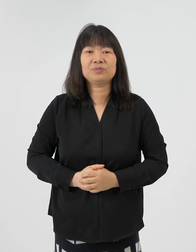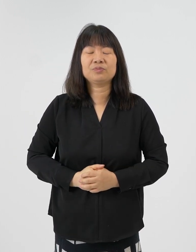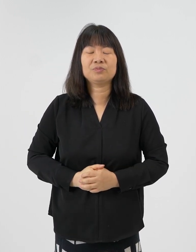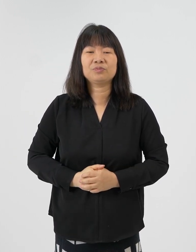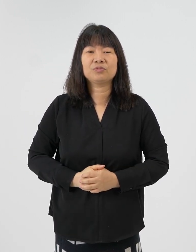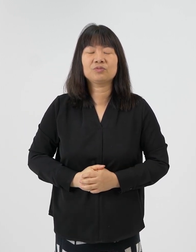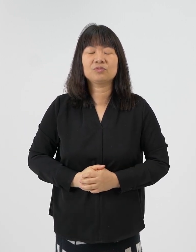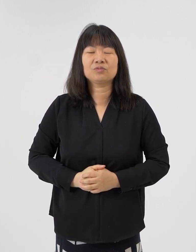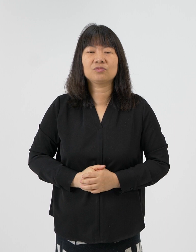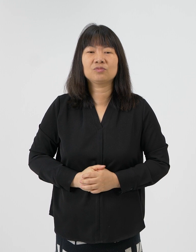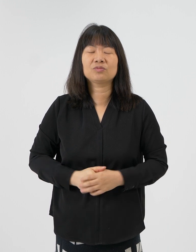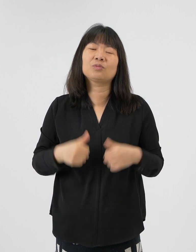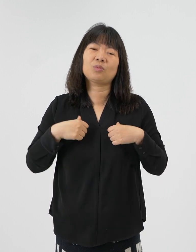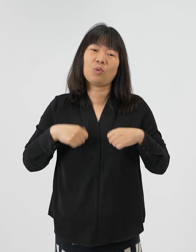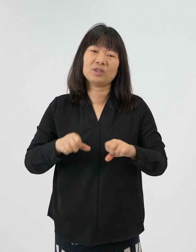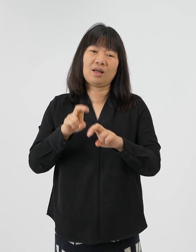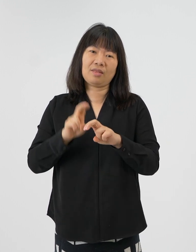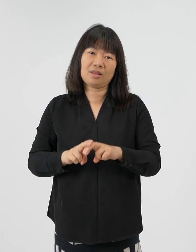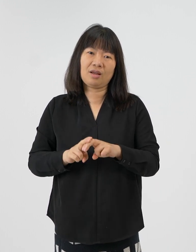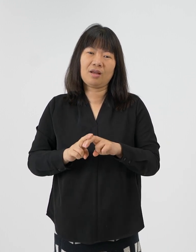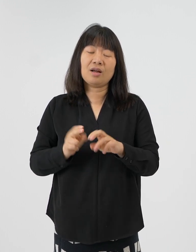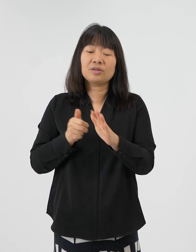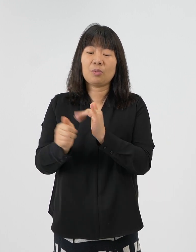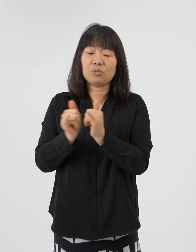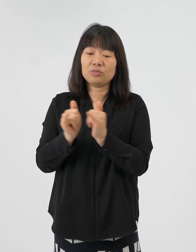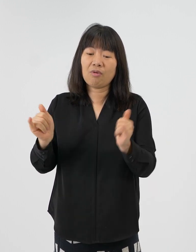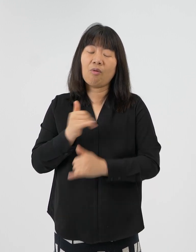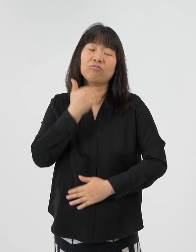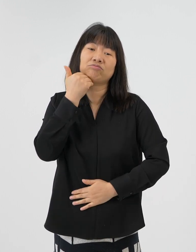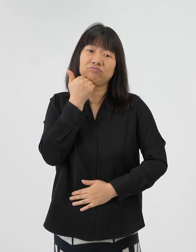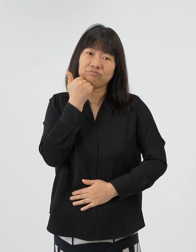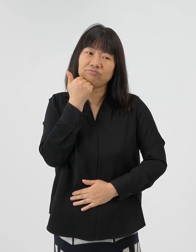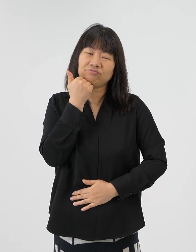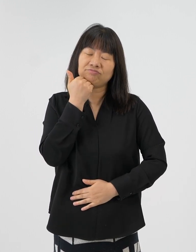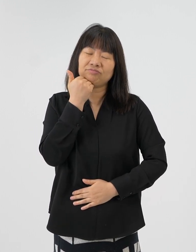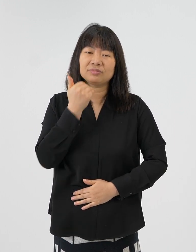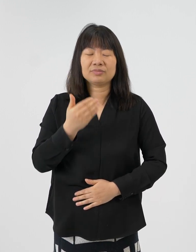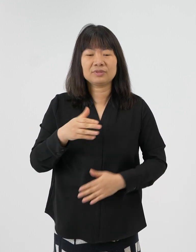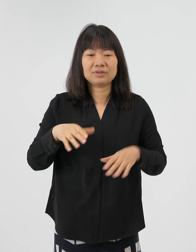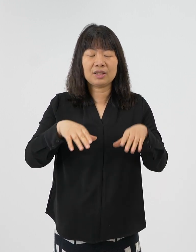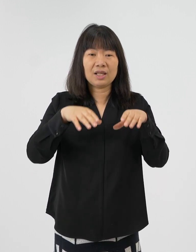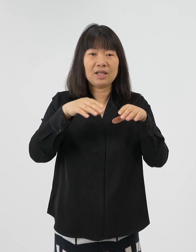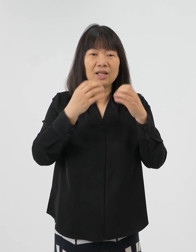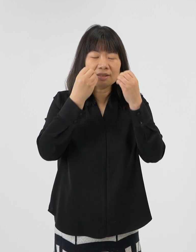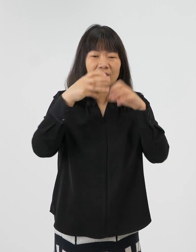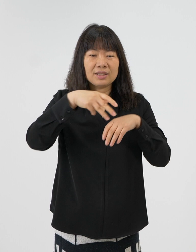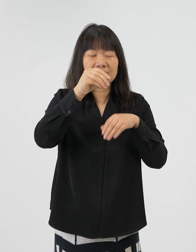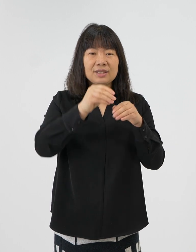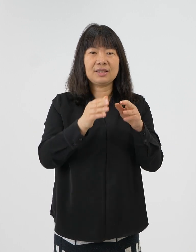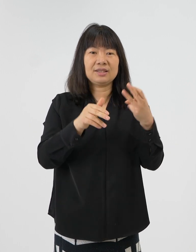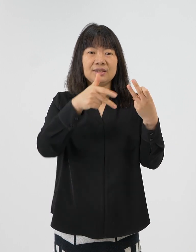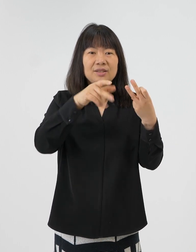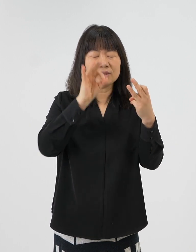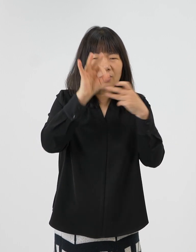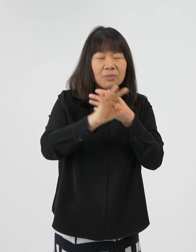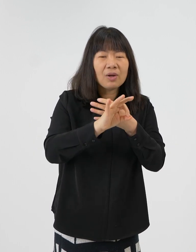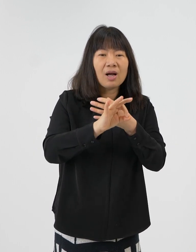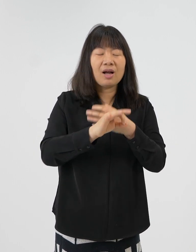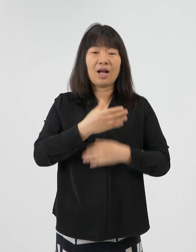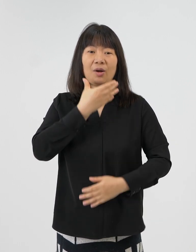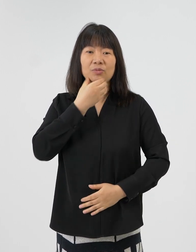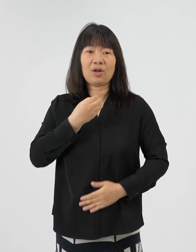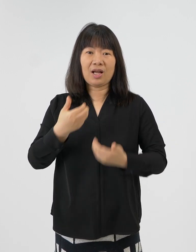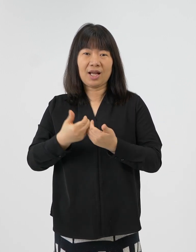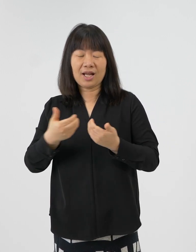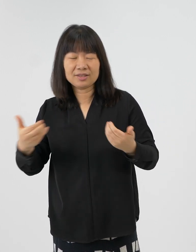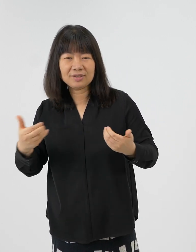거기에 주저앉게 되죠. 이 대표적인 인물이 있어요. 창세기 13장에 보면 아브라함과 헤어지는